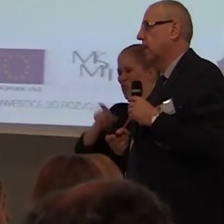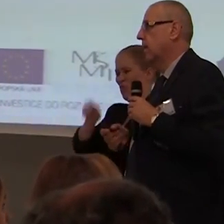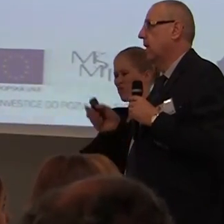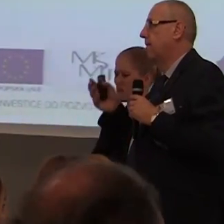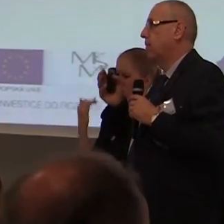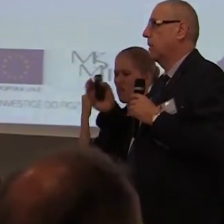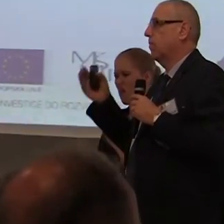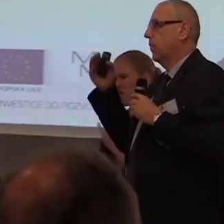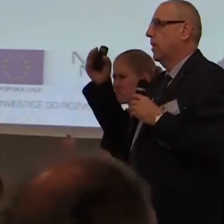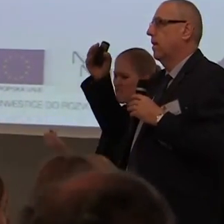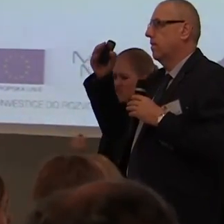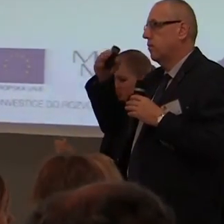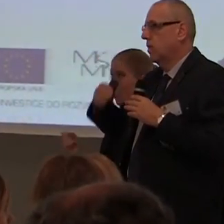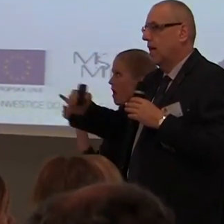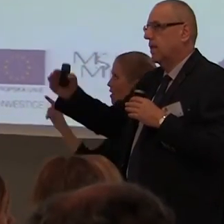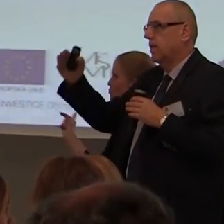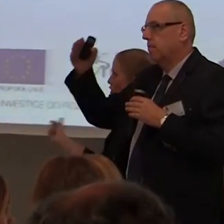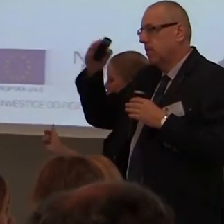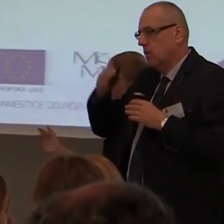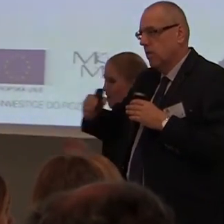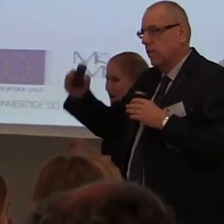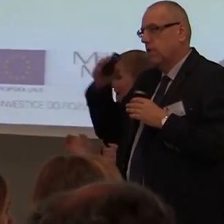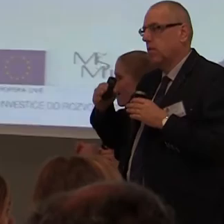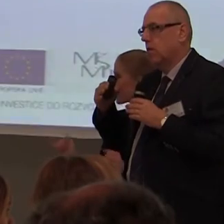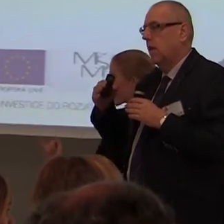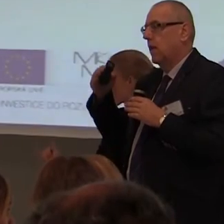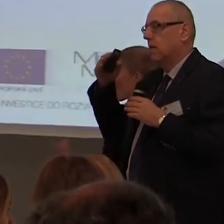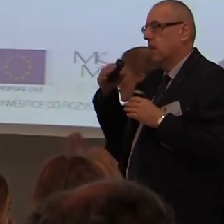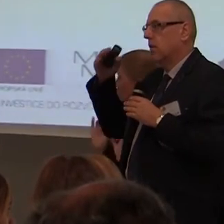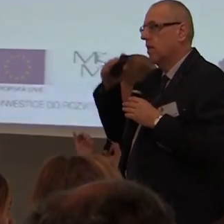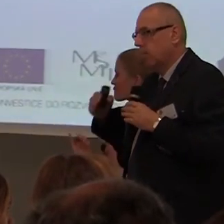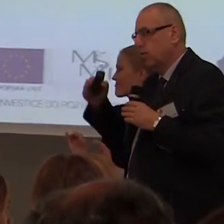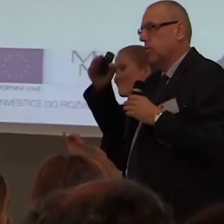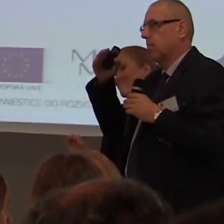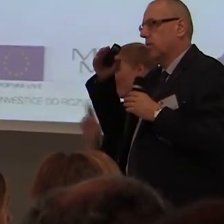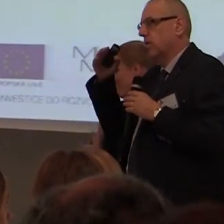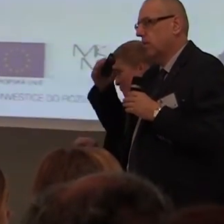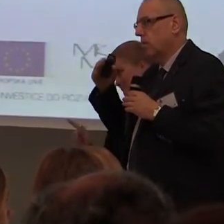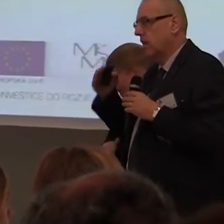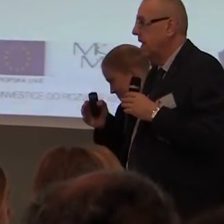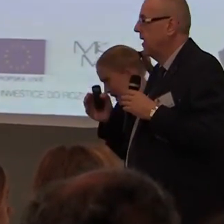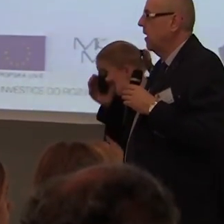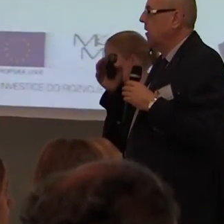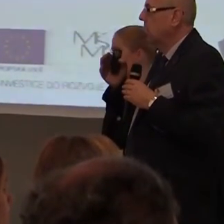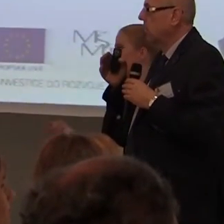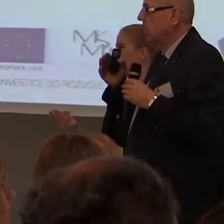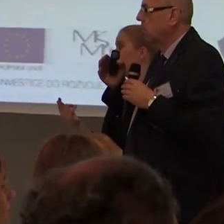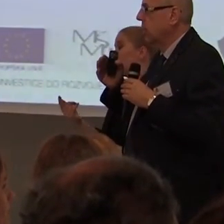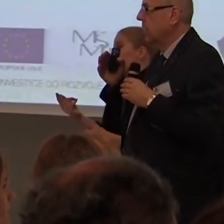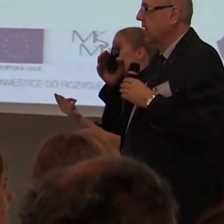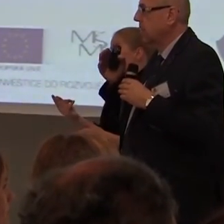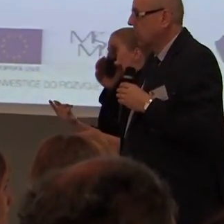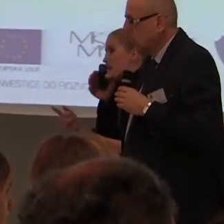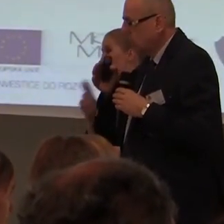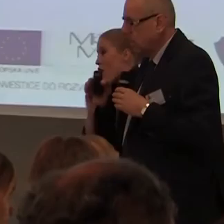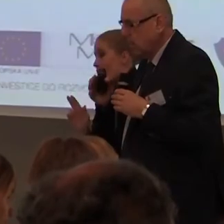svých bedrech. To je prostě vulgární, přehozené všechno, ale zároveň chápu, že to tak prostě v životě je.